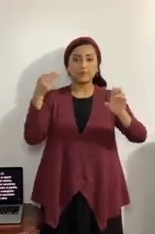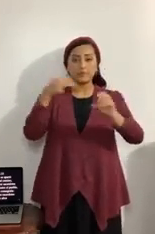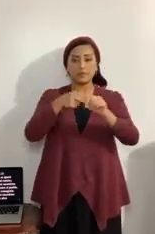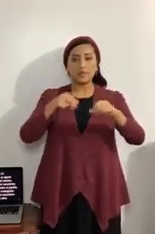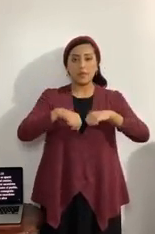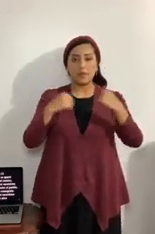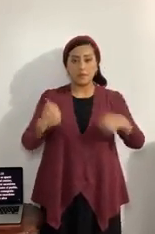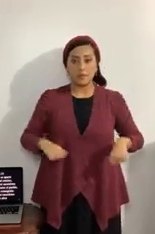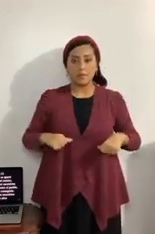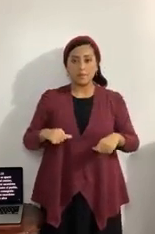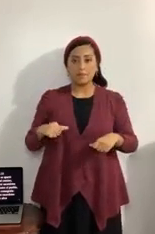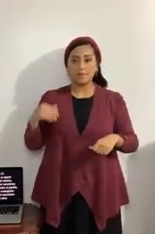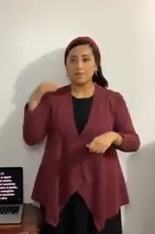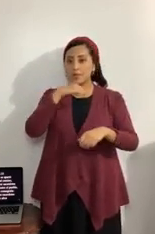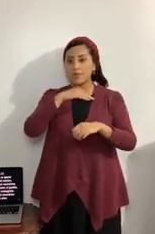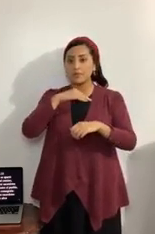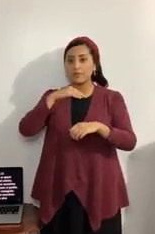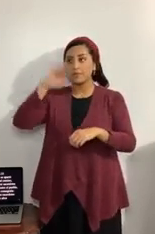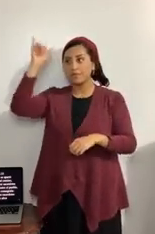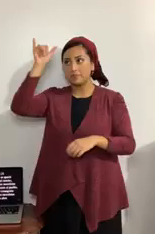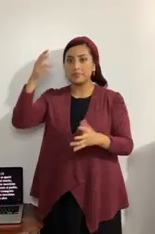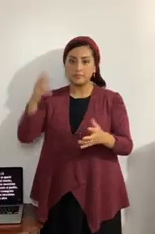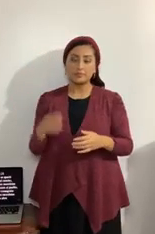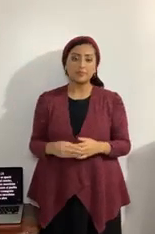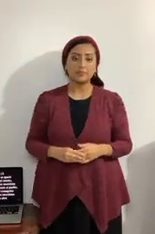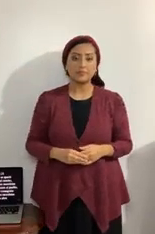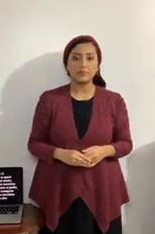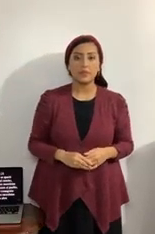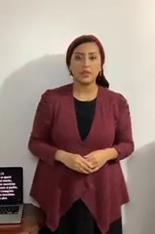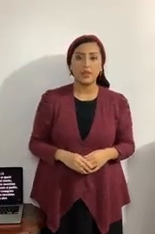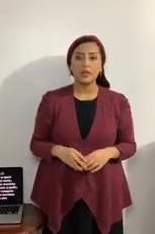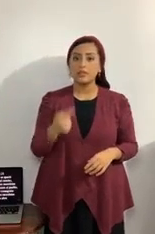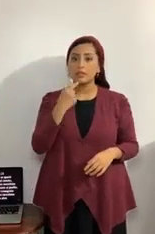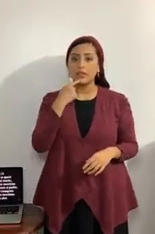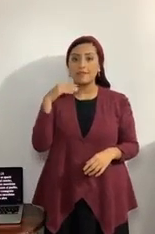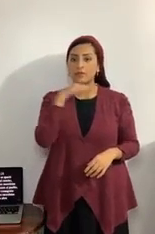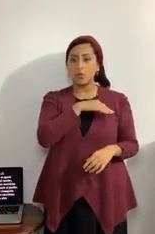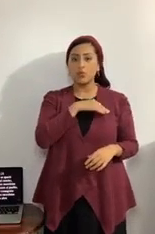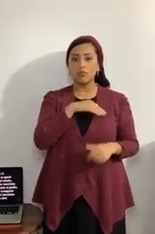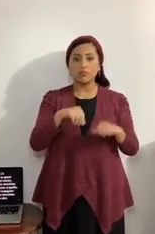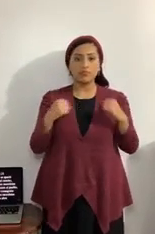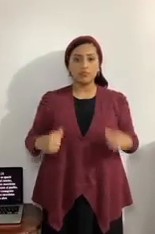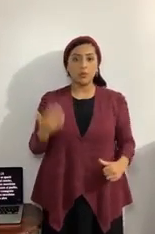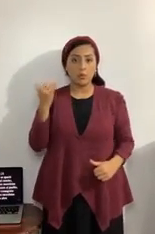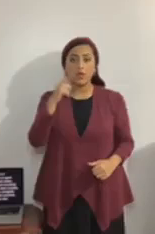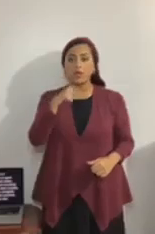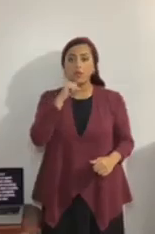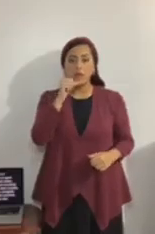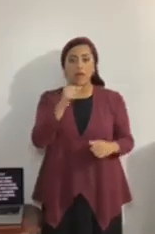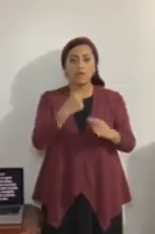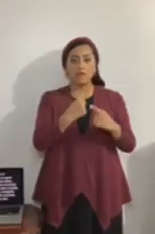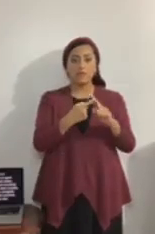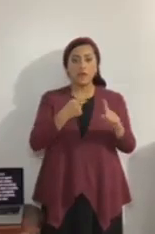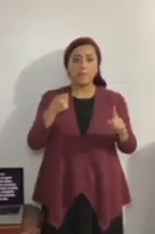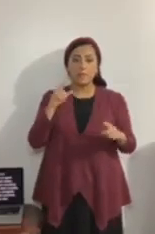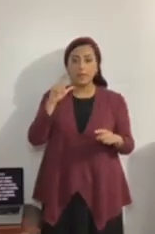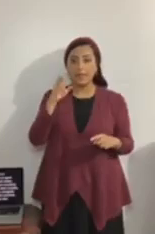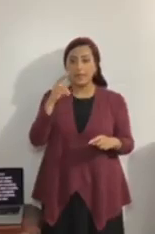los lugares altos. Recuerda, no estoy mencionando Coanín porque no venían de Leví. ¿qué consecuencias tuvo?